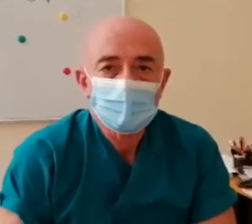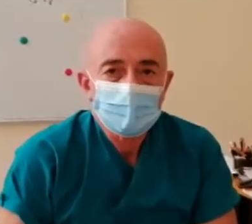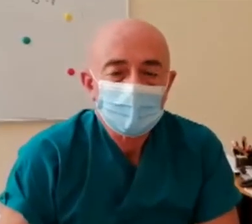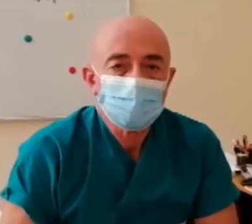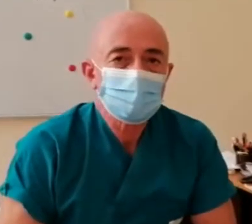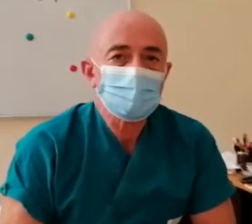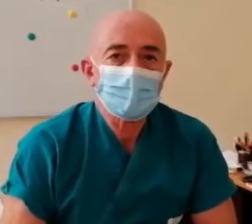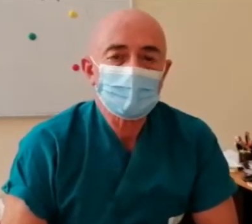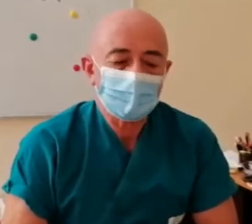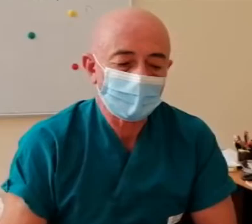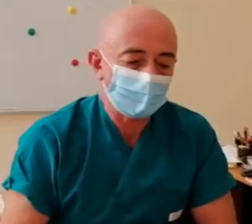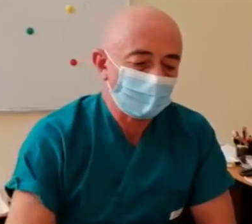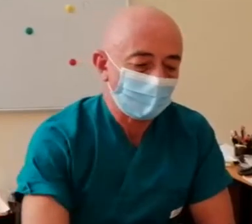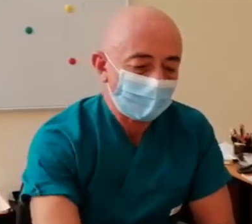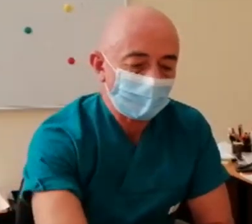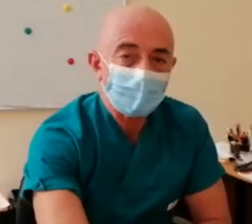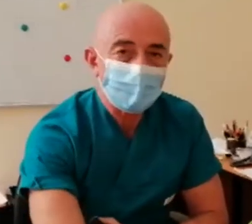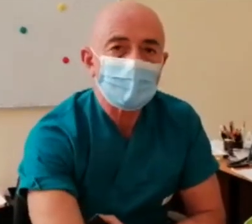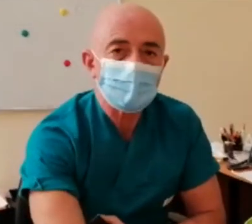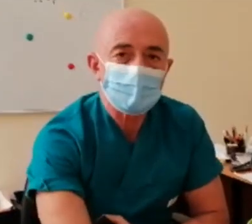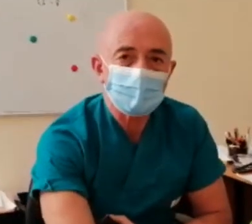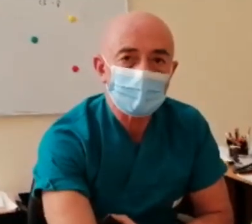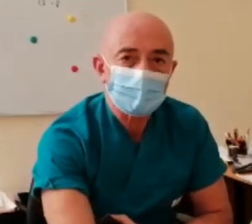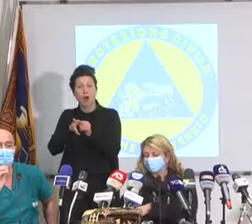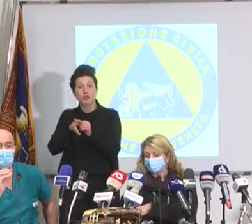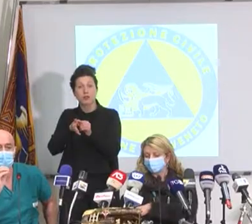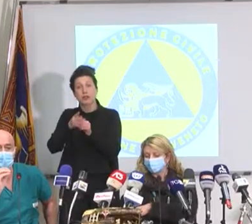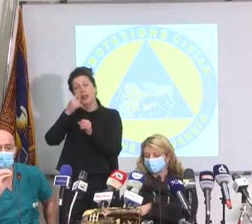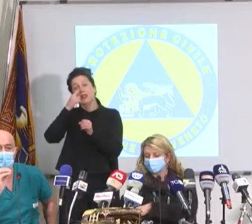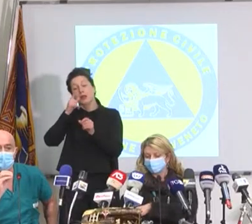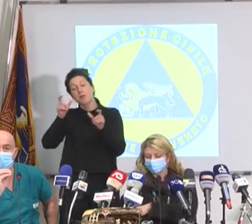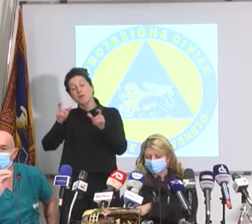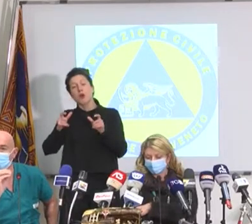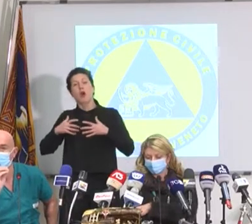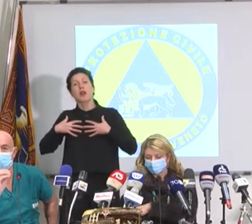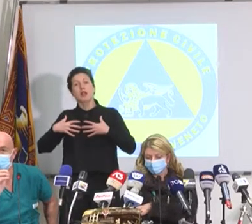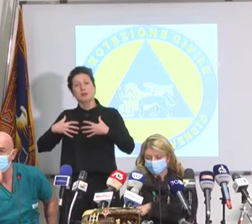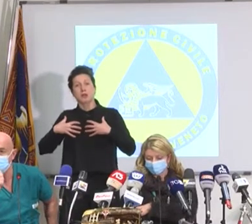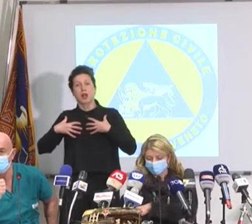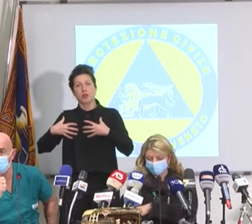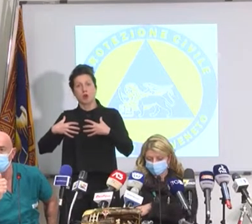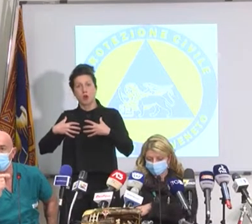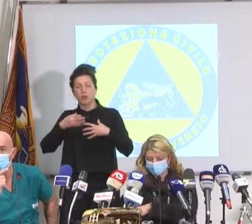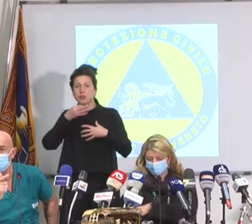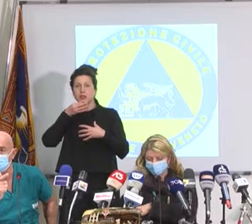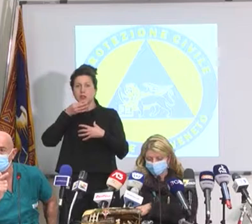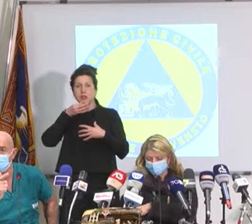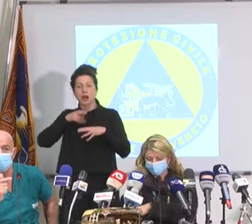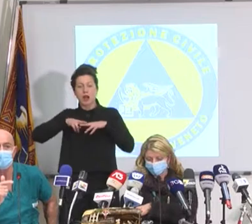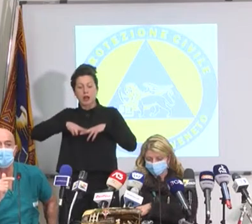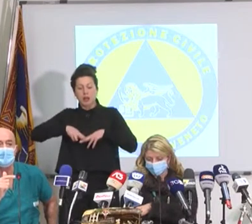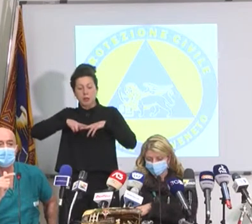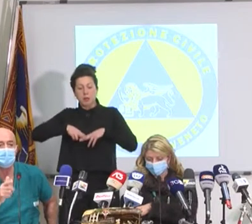fondamentale la tempistica e la frequenza con la quale si fanno i test io posso averlo negativo il test sia e molecolare che